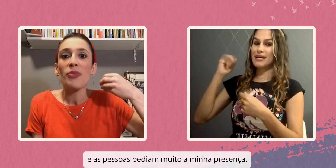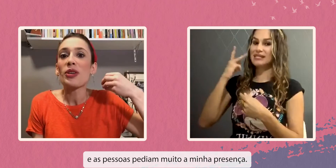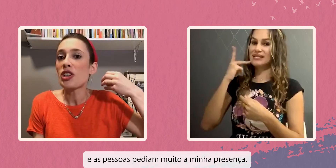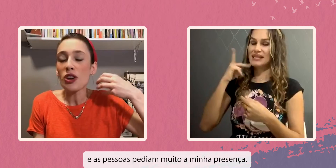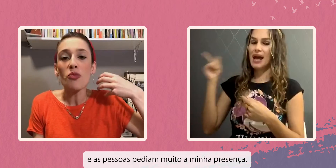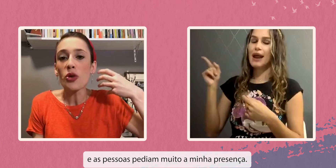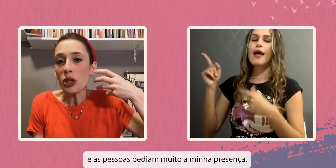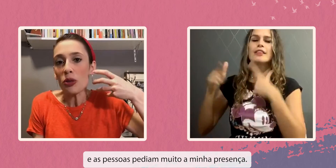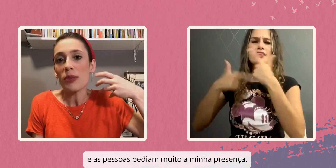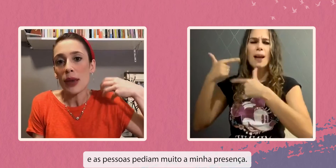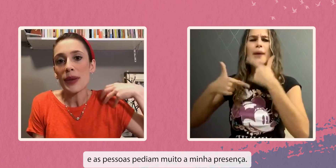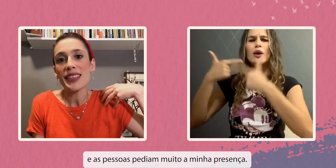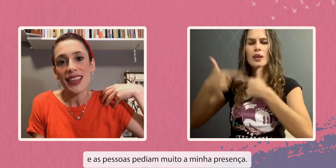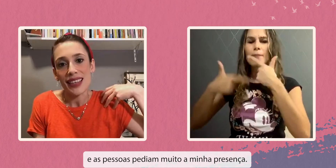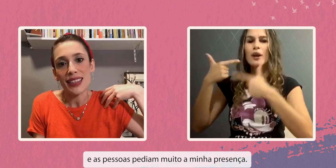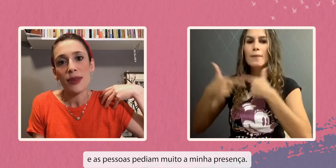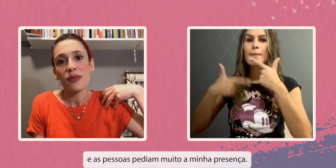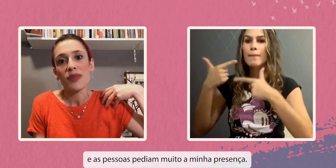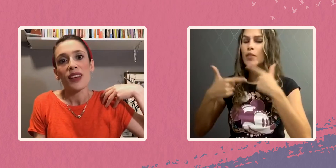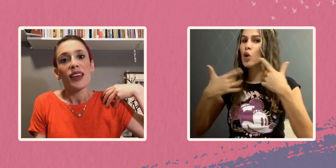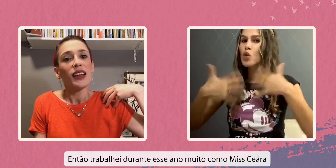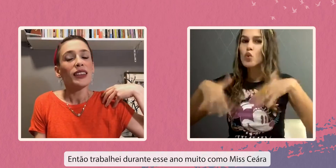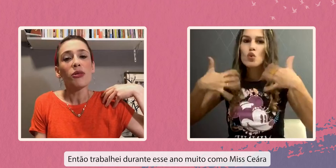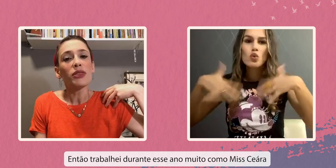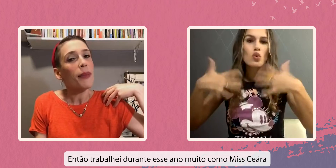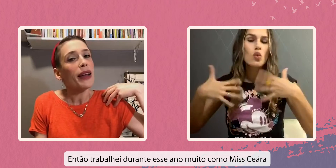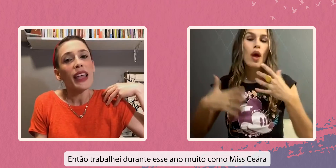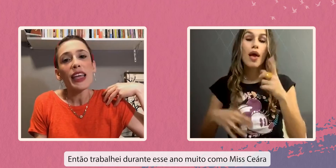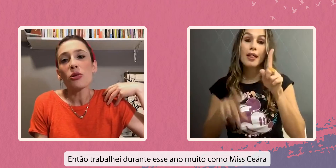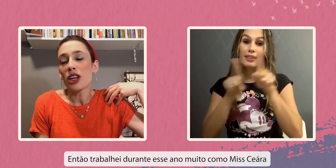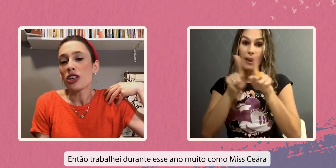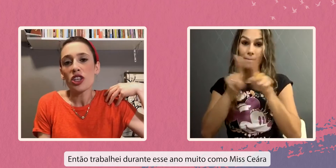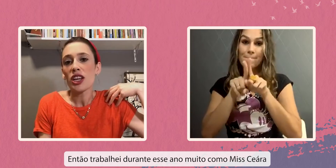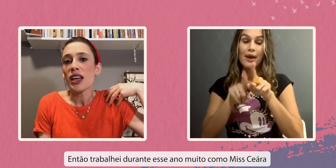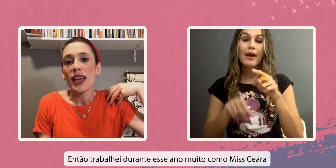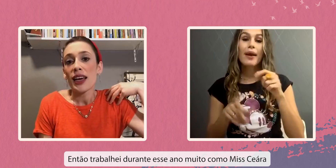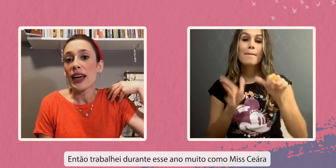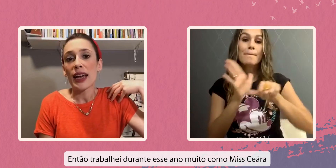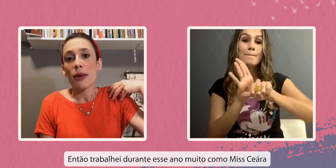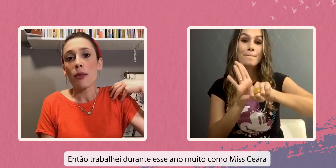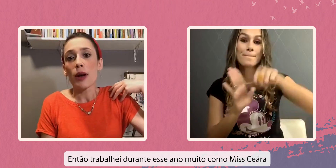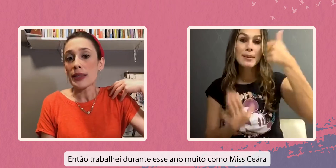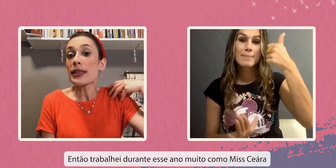pediam muito a minha presença. Então, trabalhei durante